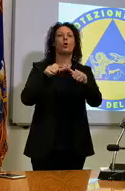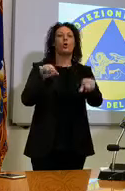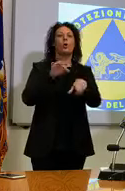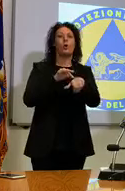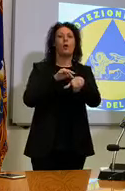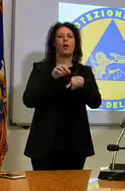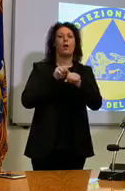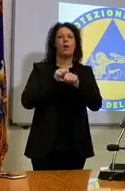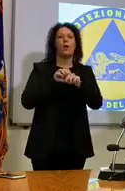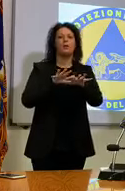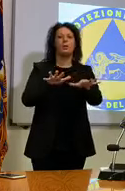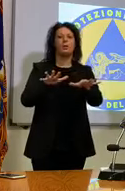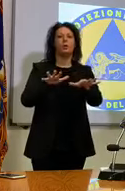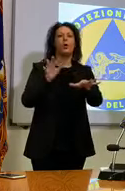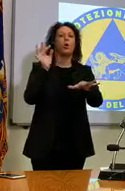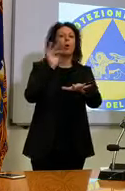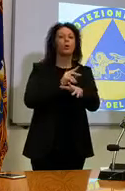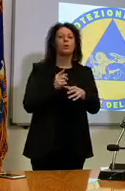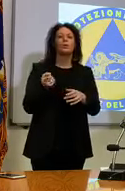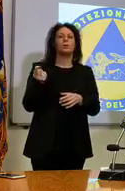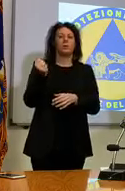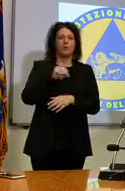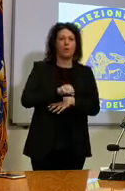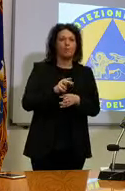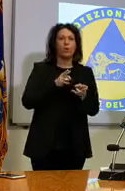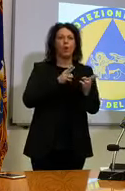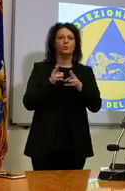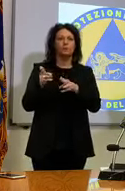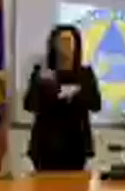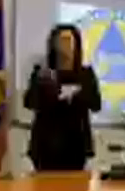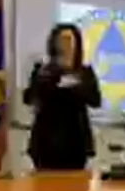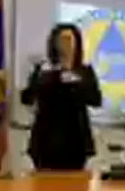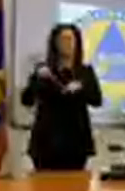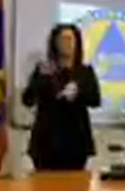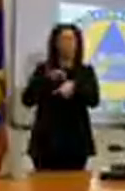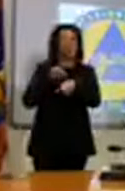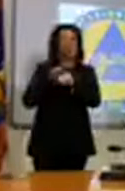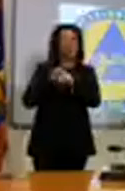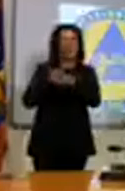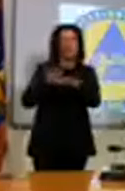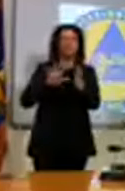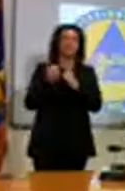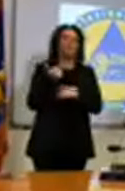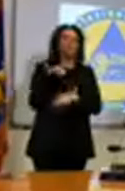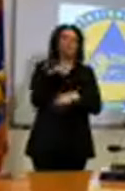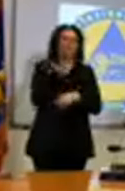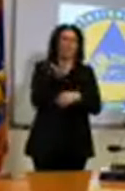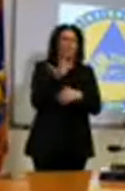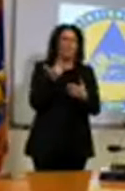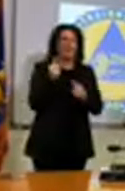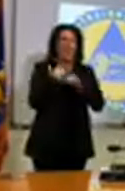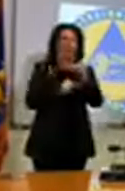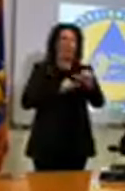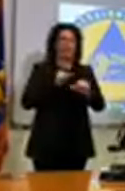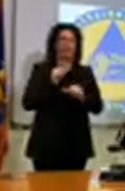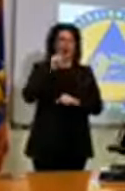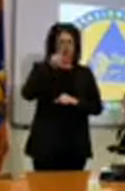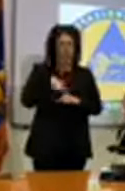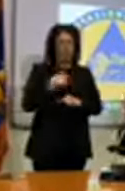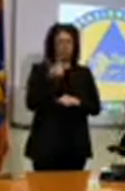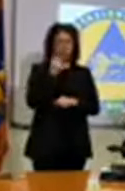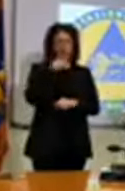ospedale e si rovesciano di nuovo tutti i numeri, comprese le terapie intensive. Considerate che, voglio